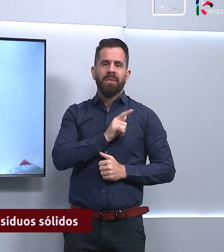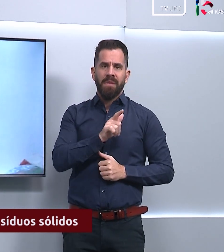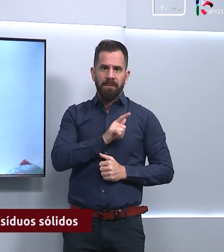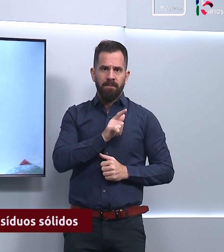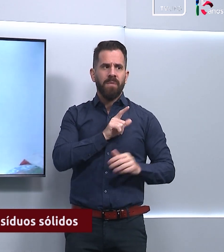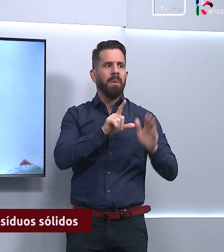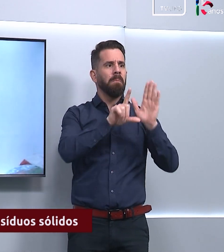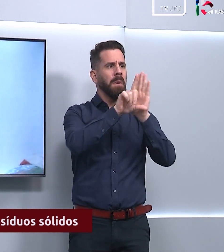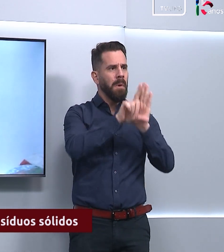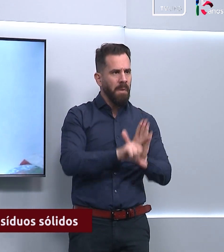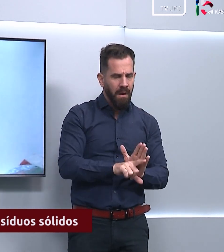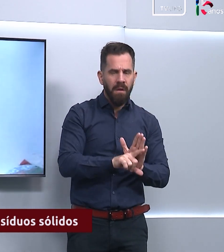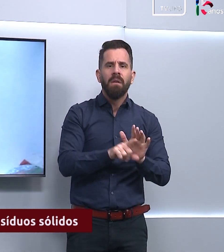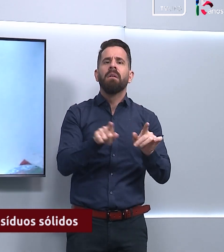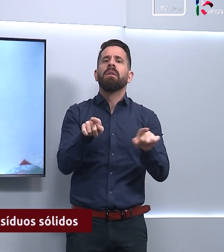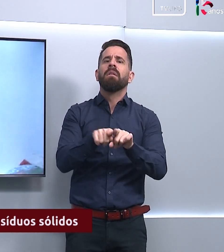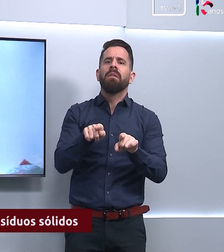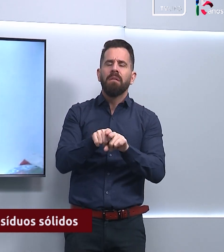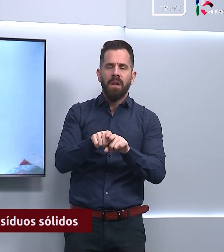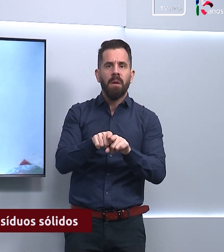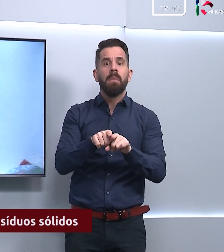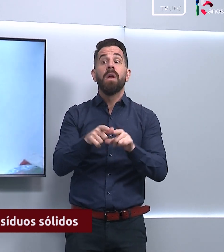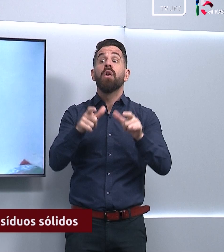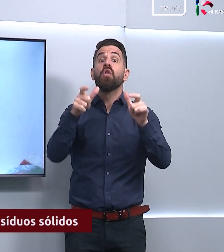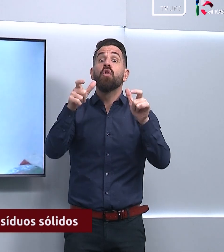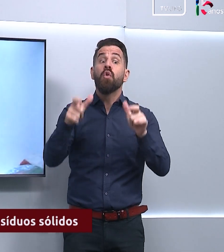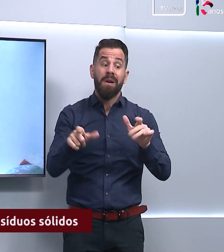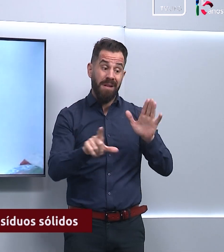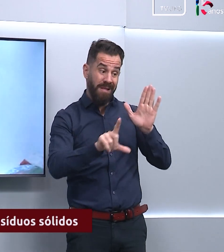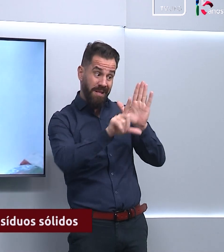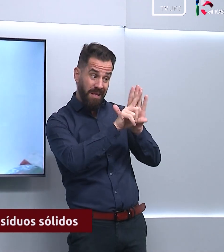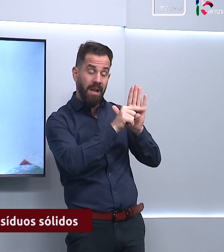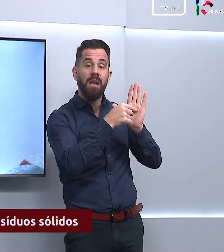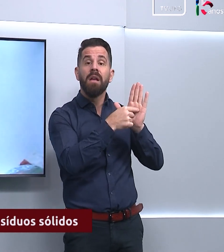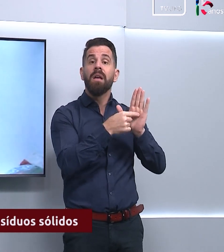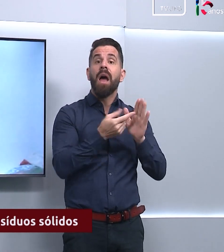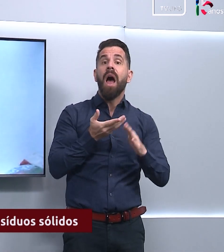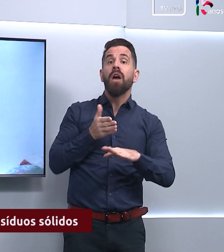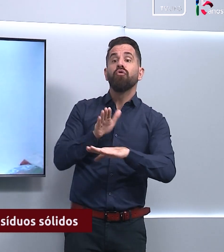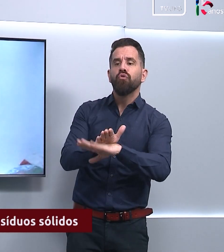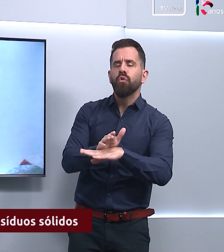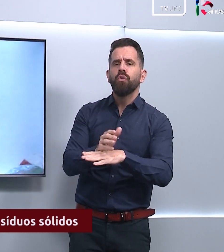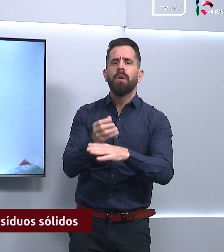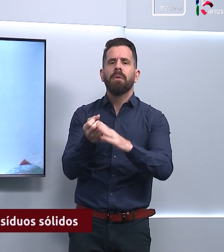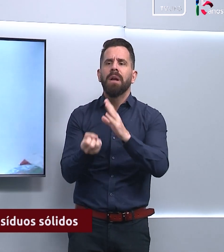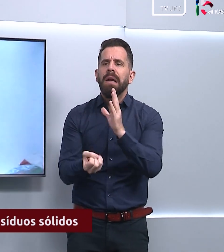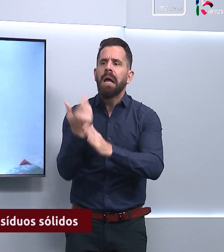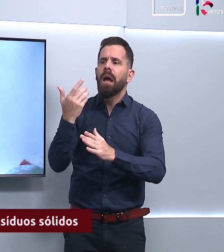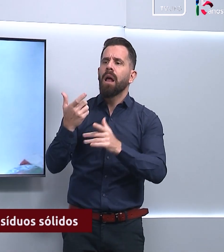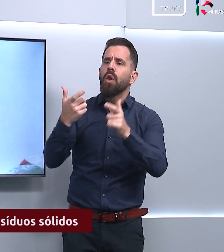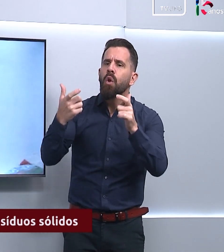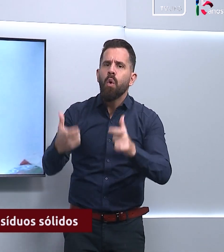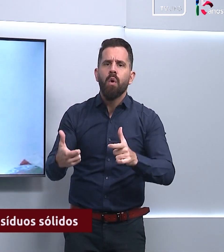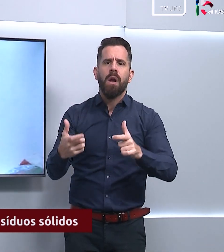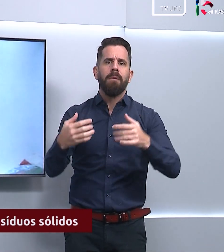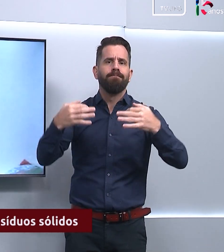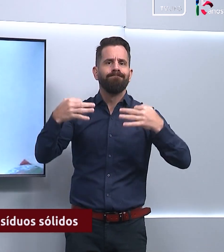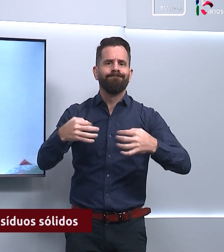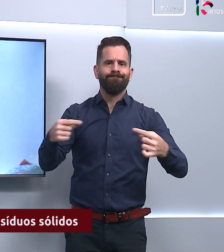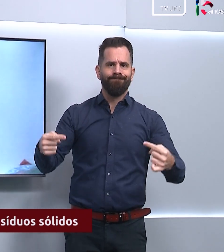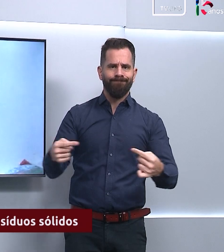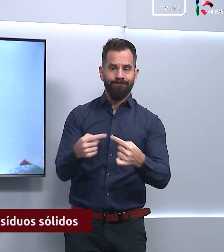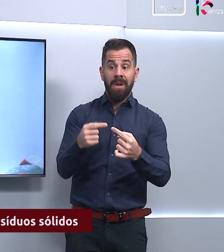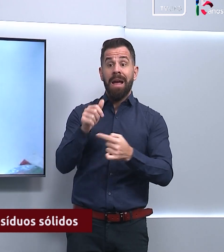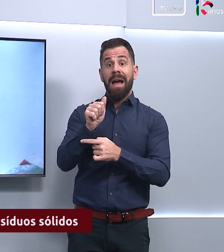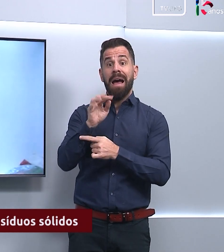a construção de aterros para receber de forma controlada os resíduos, além do que eu já